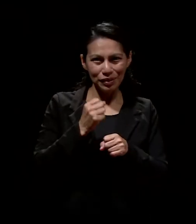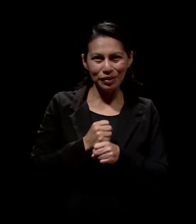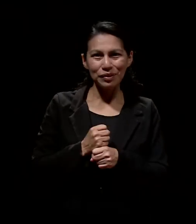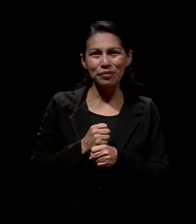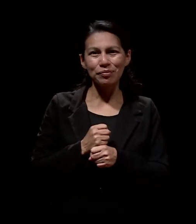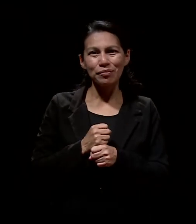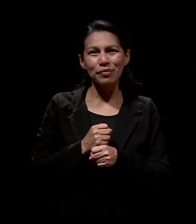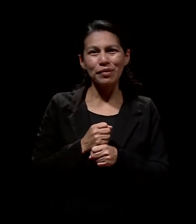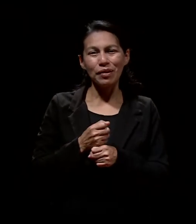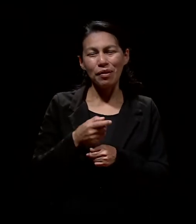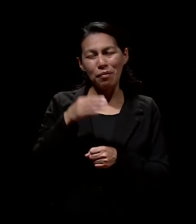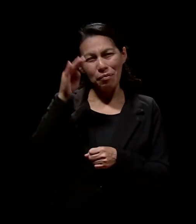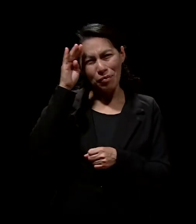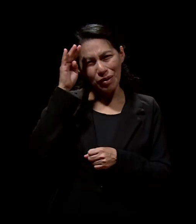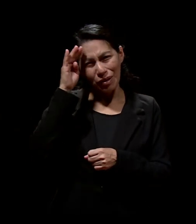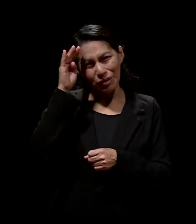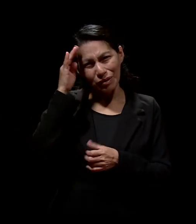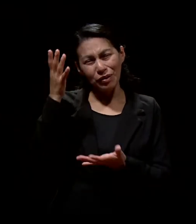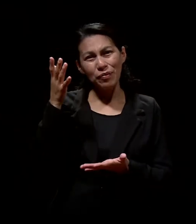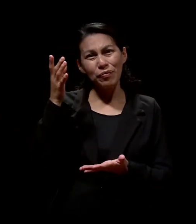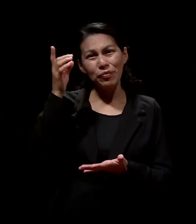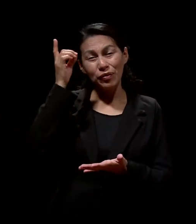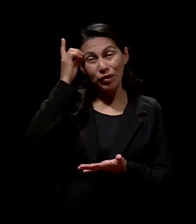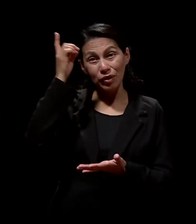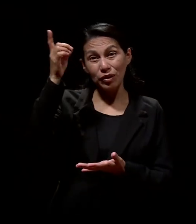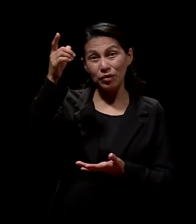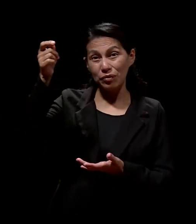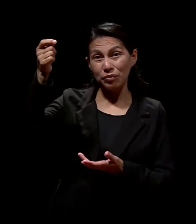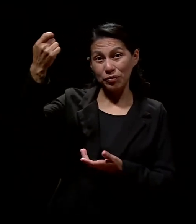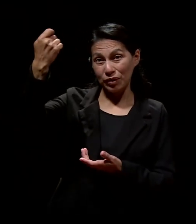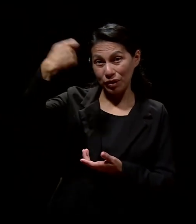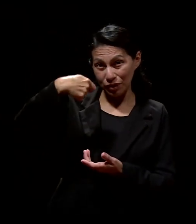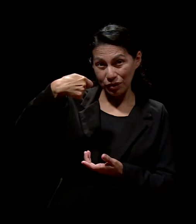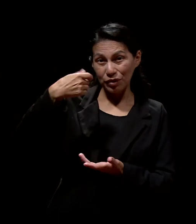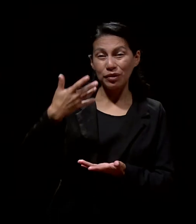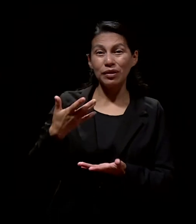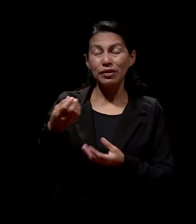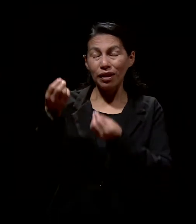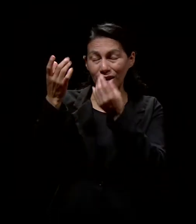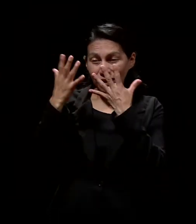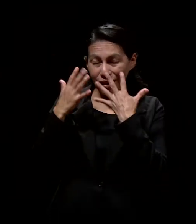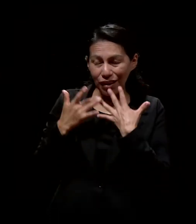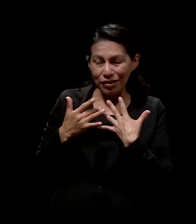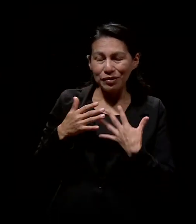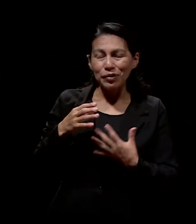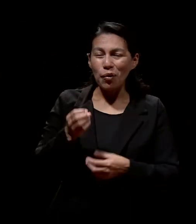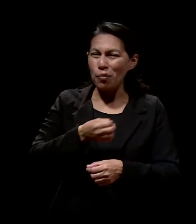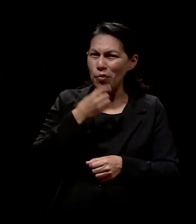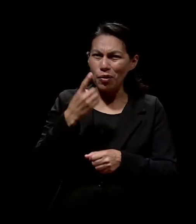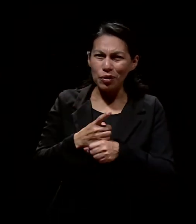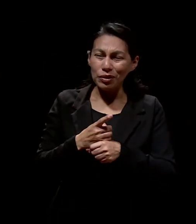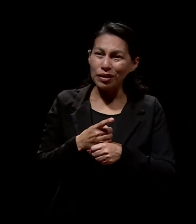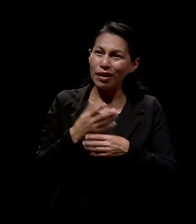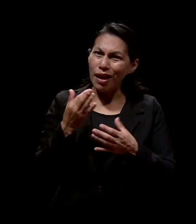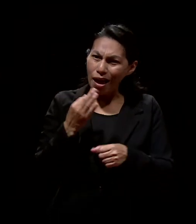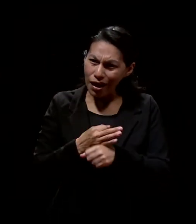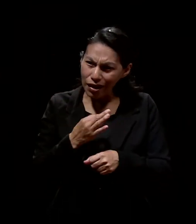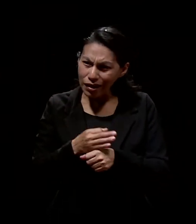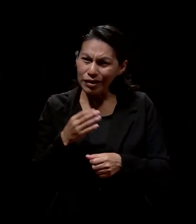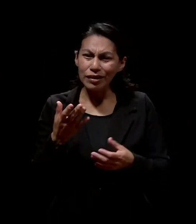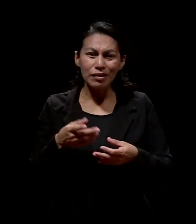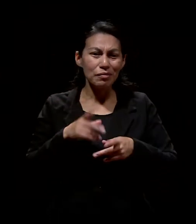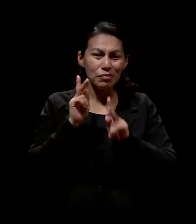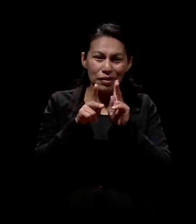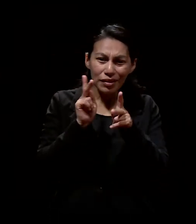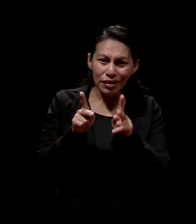la invitación. Creo que es un privilegio para mí poder contar un poquito de las bendiciones que Dios ha derramado sobre mi vida. Es